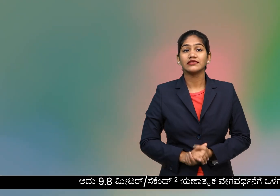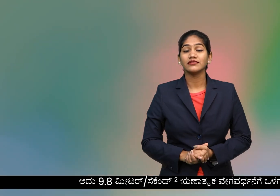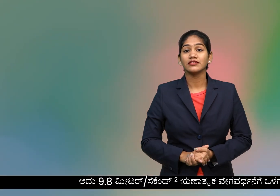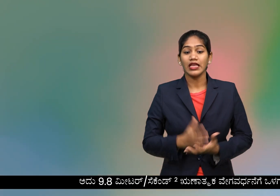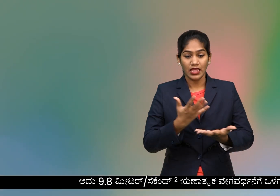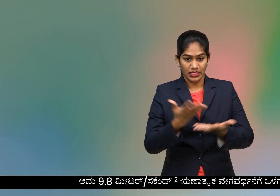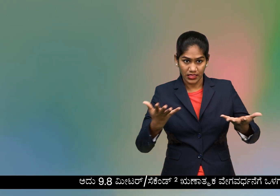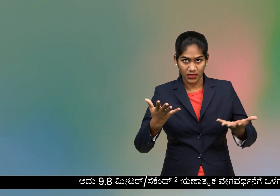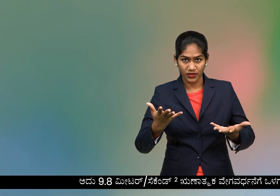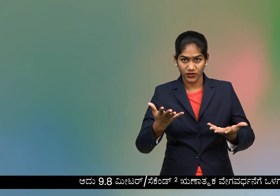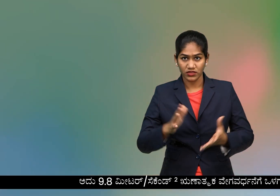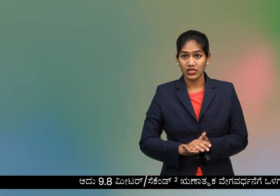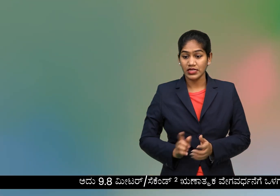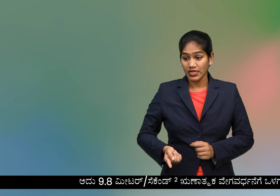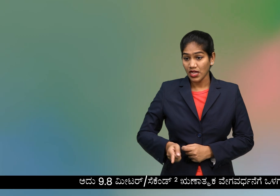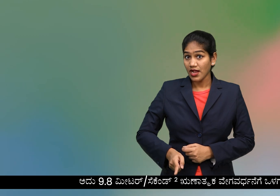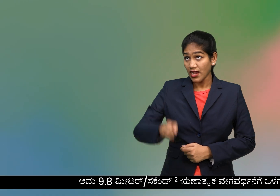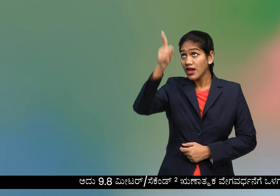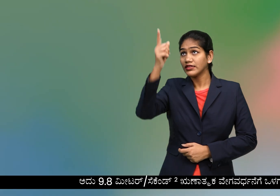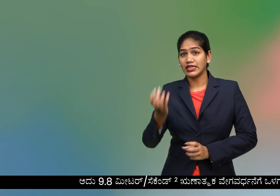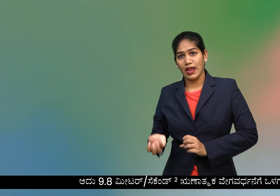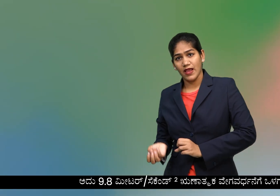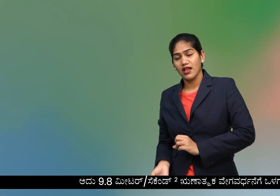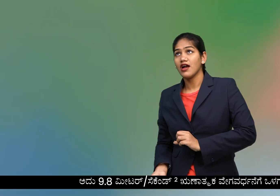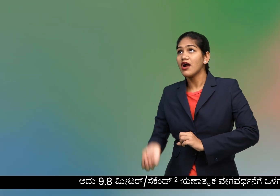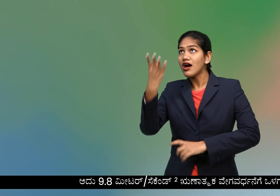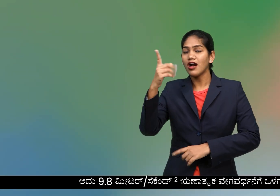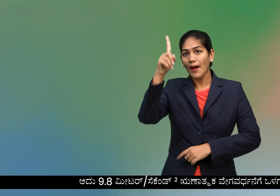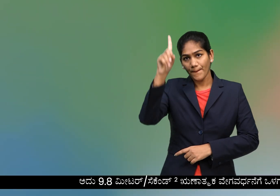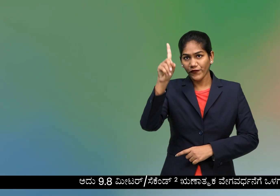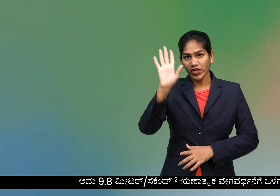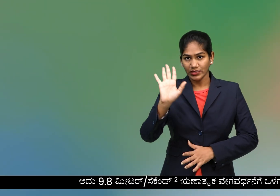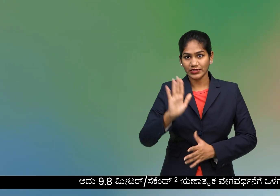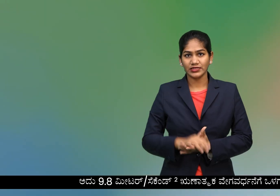9.8 ಮೀಟರ್ ಸೆಕೆಂಡ್ 2 ಋಣಾತ್ಮಕ ವೇಗವರ್ಧನೆಗೆ ಒಳಗಾಗುತ್ತದೆ.